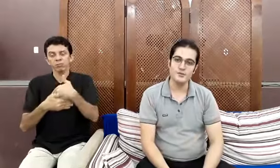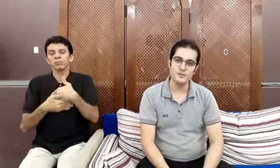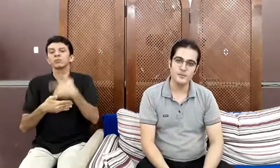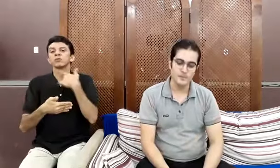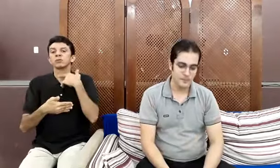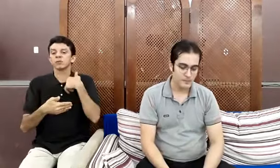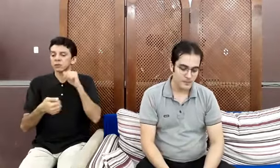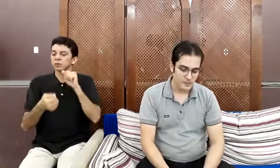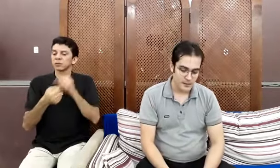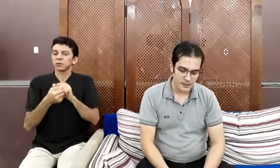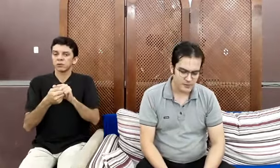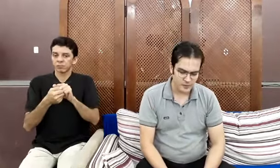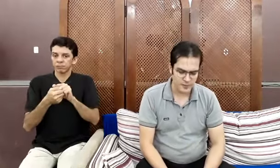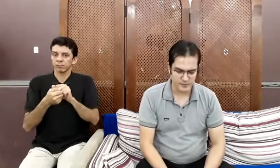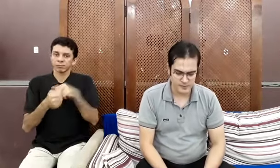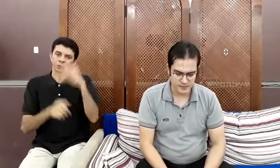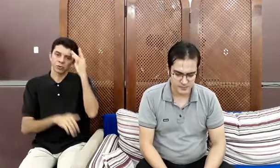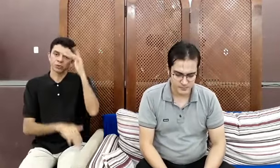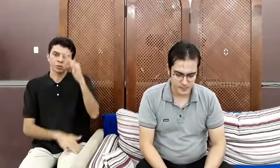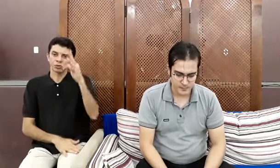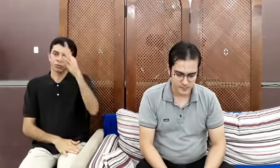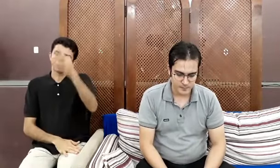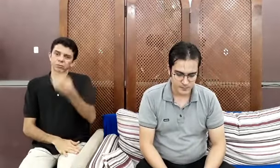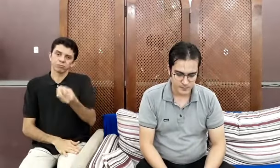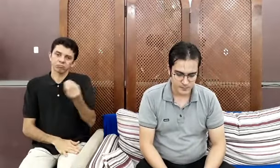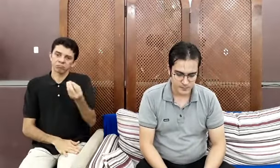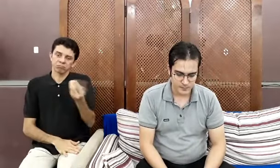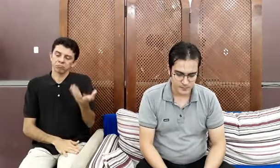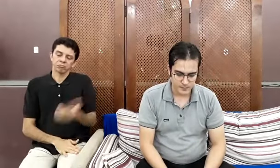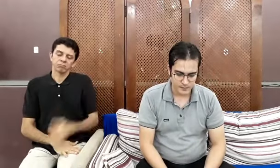Deus. Não sei o que vai acontecer.